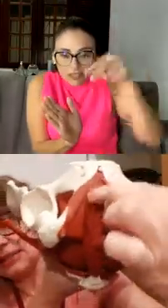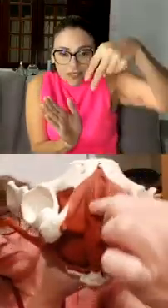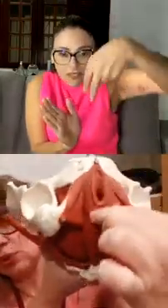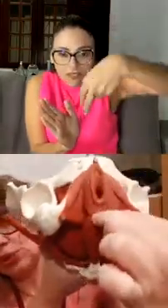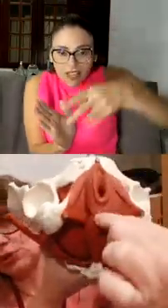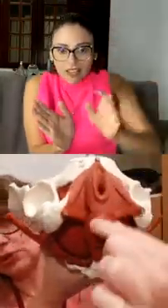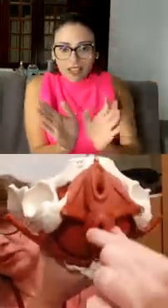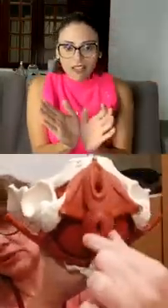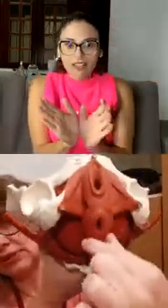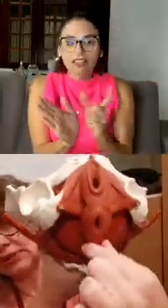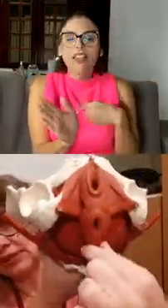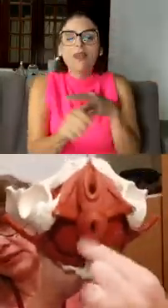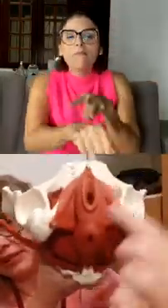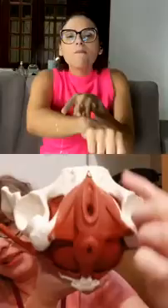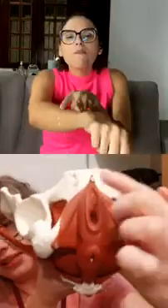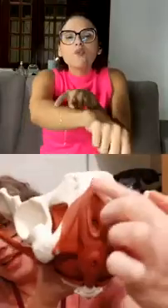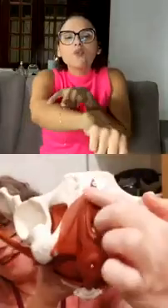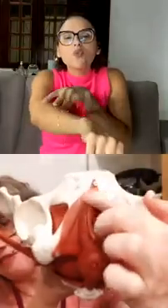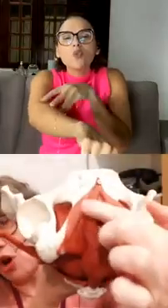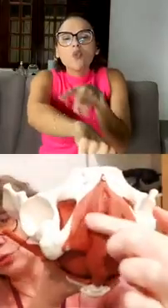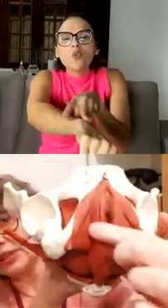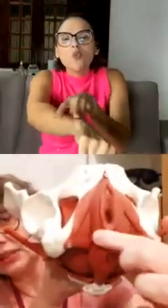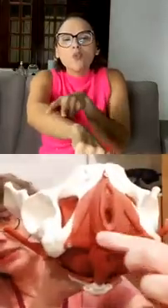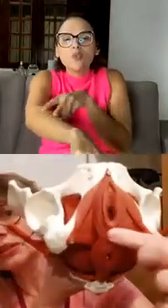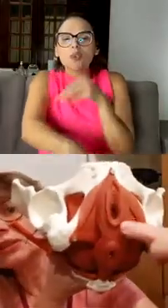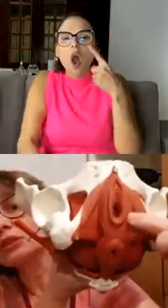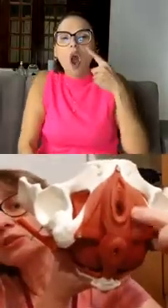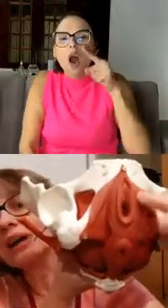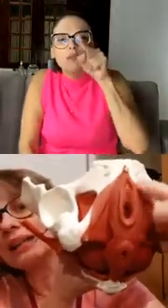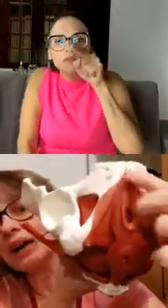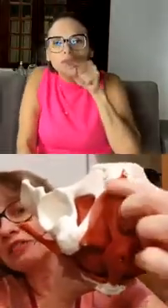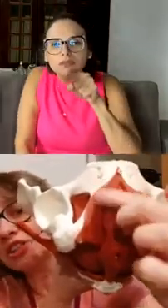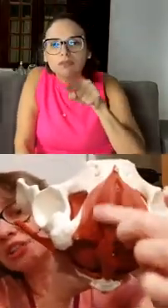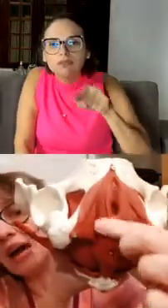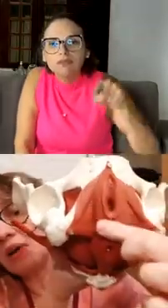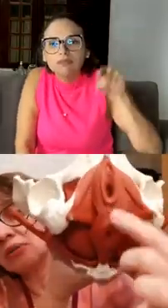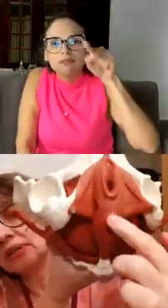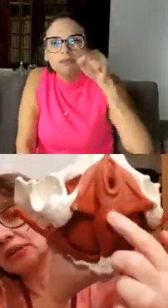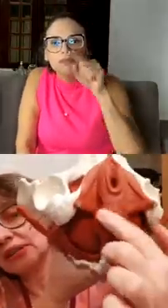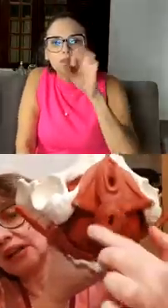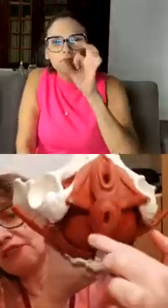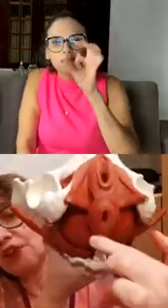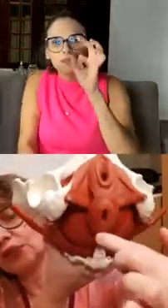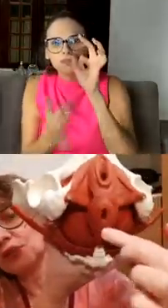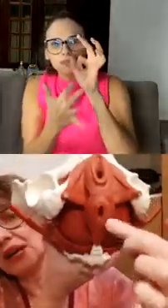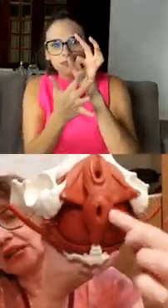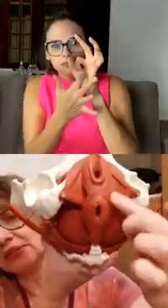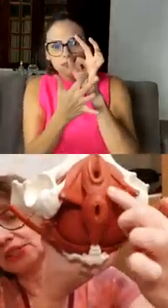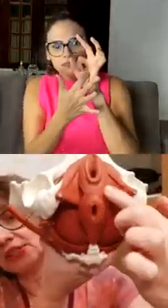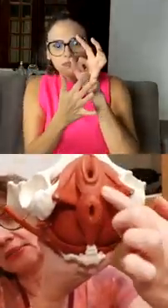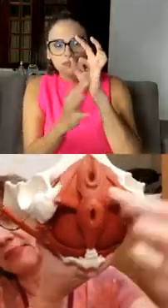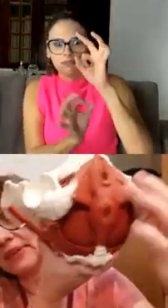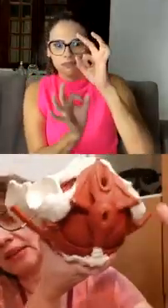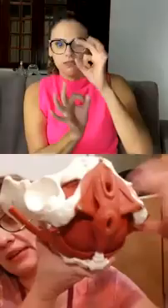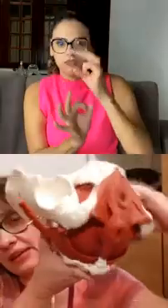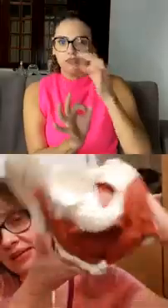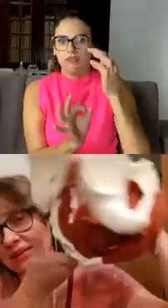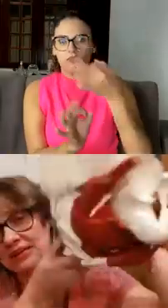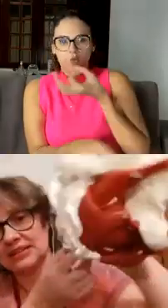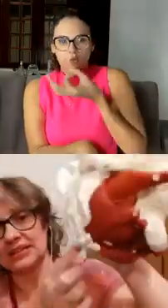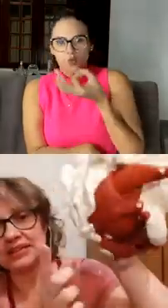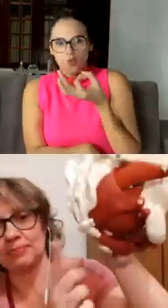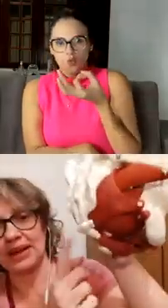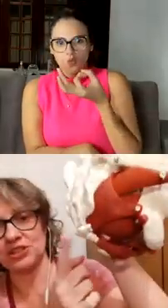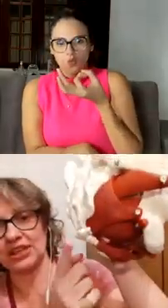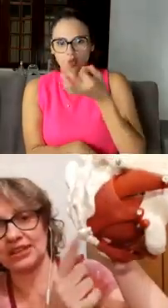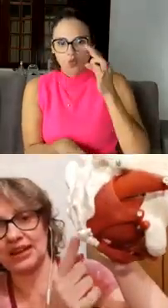esse músculo que dá a volta no canal vaginal, dá a volta no ânus.